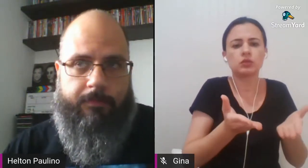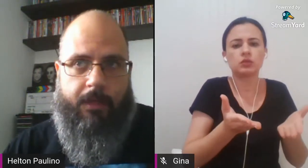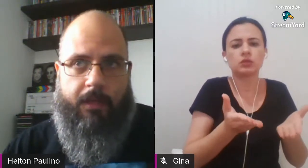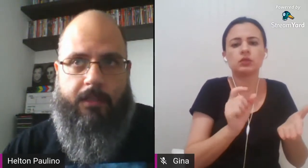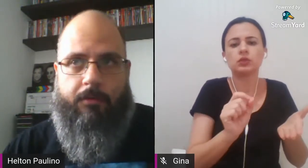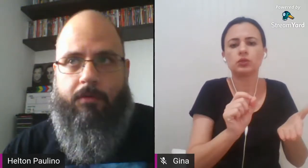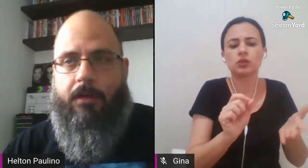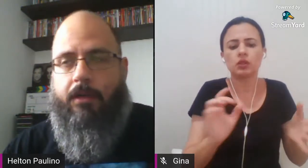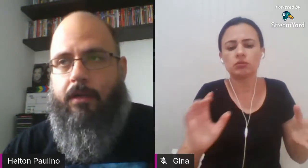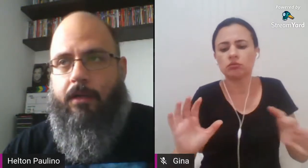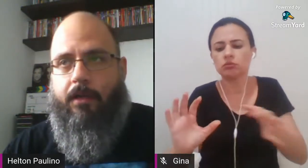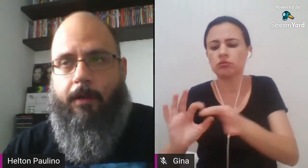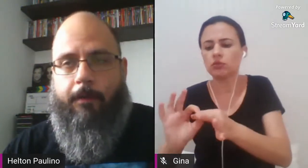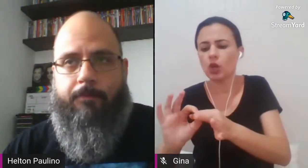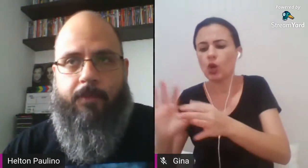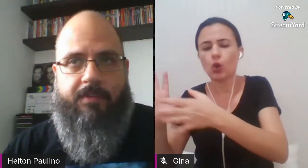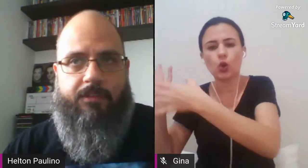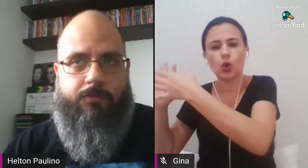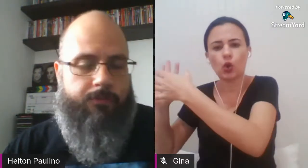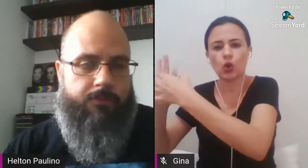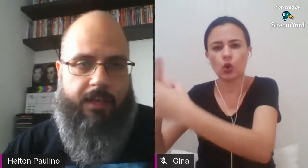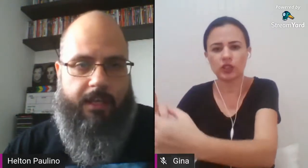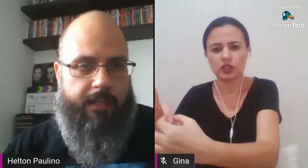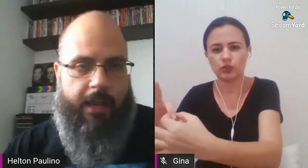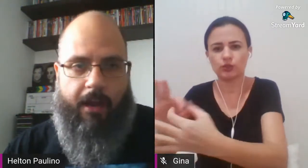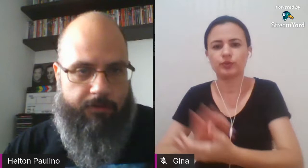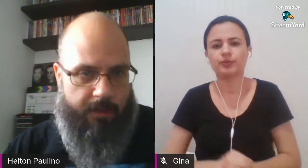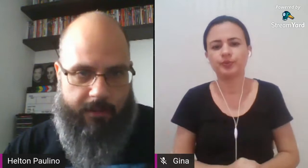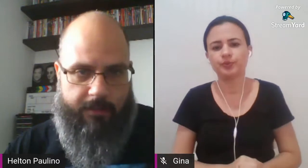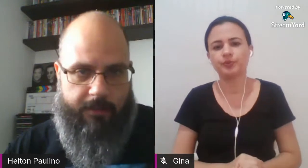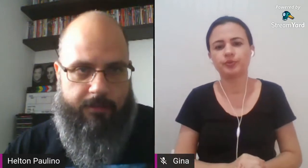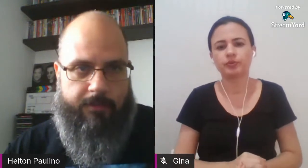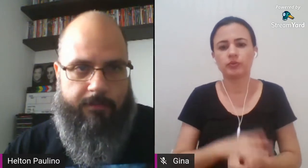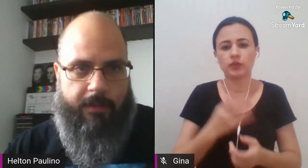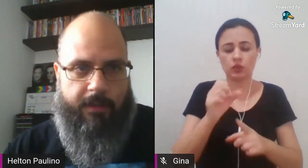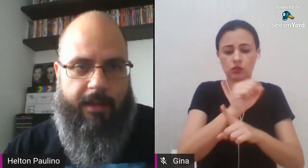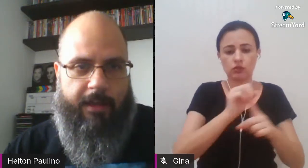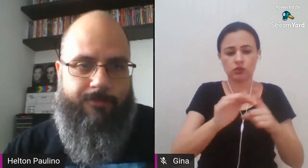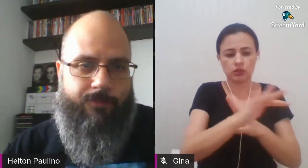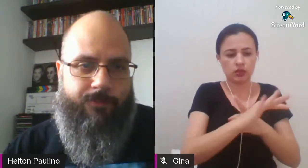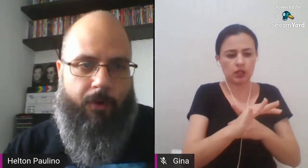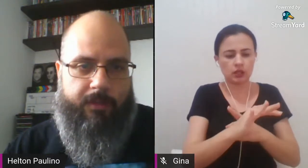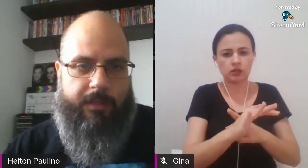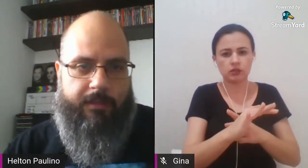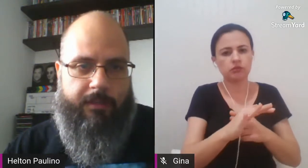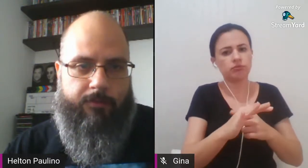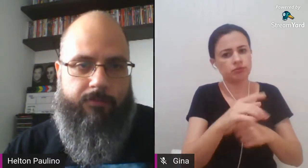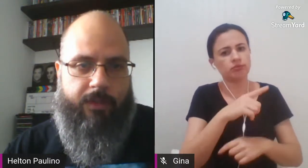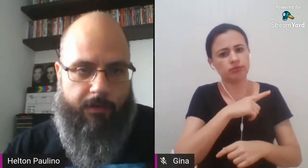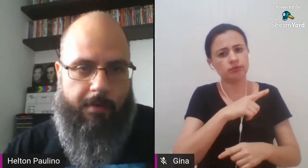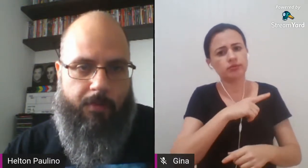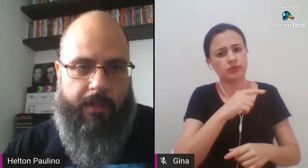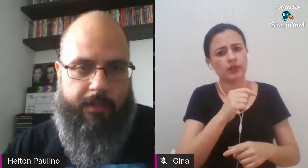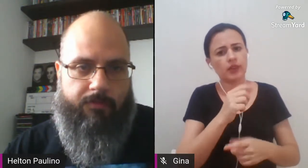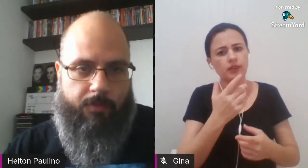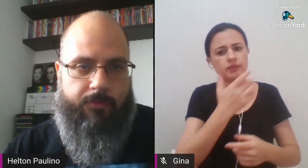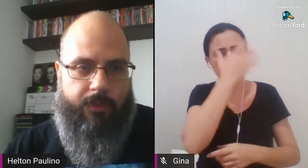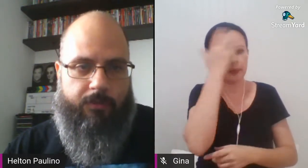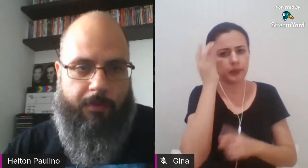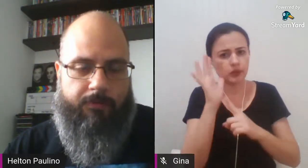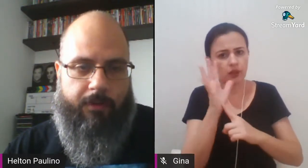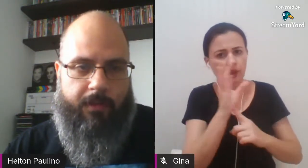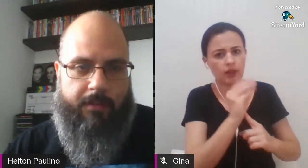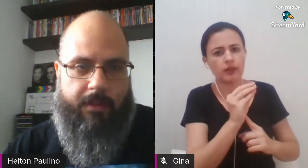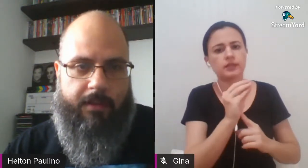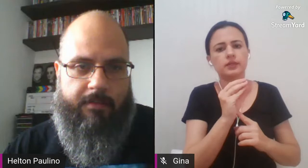redor. Então, não existe uma sociedade real sem artistas. E é muito importante, num dia comemorativo, como o